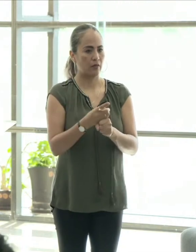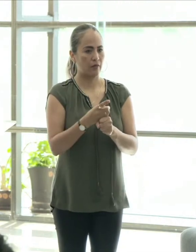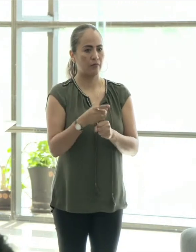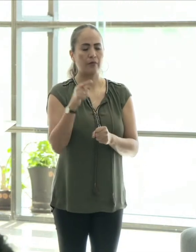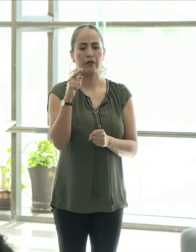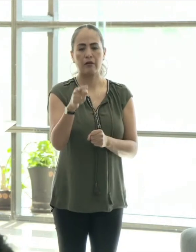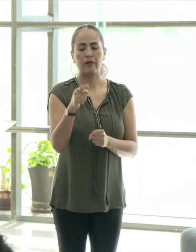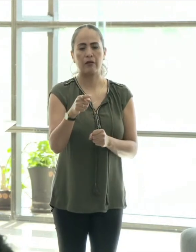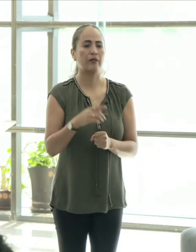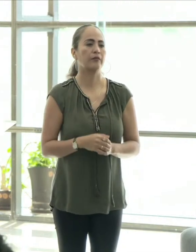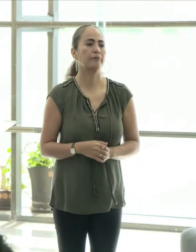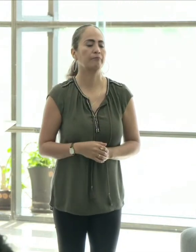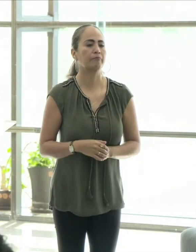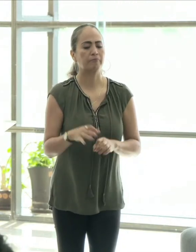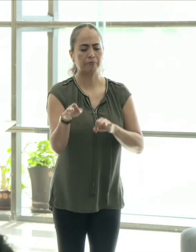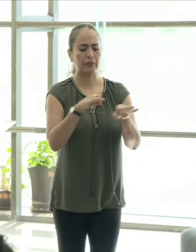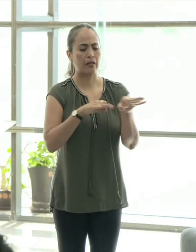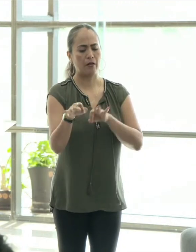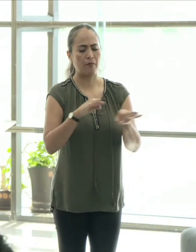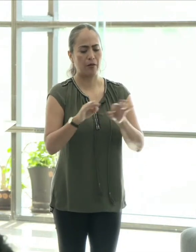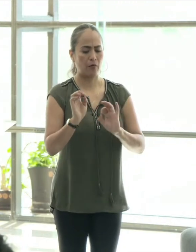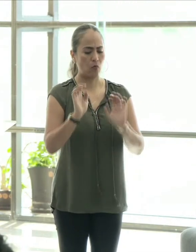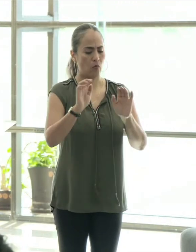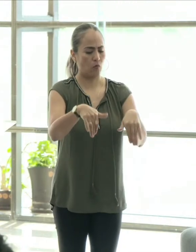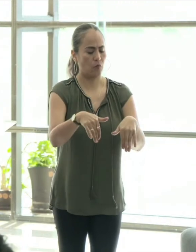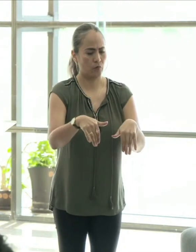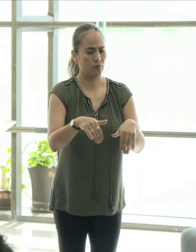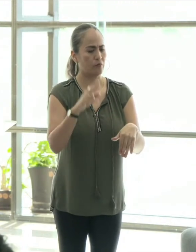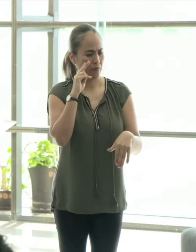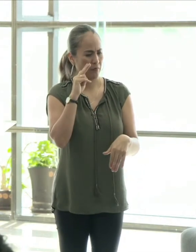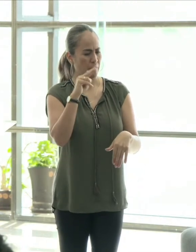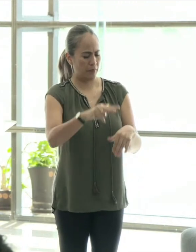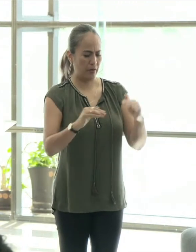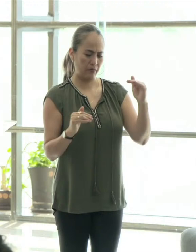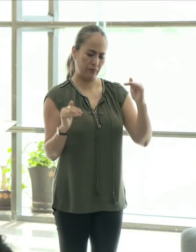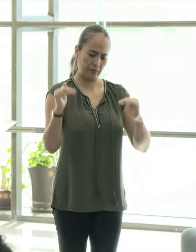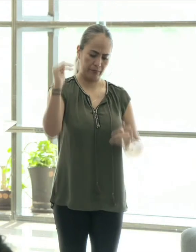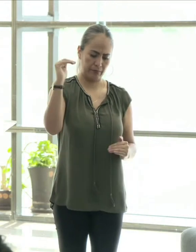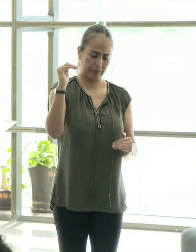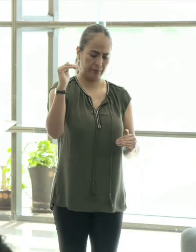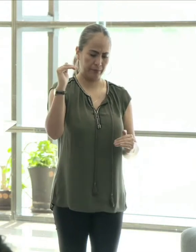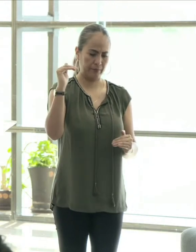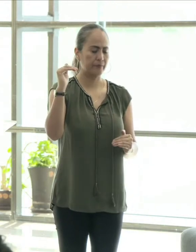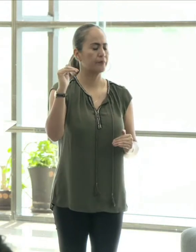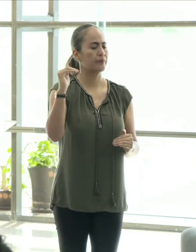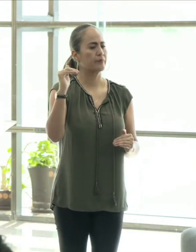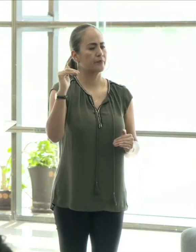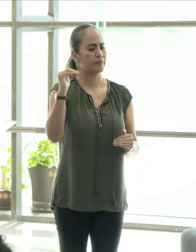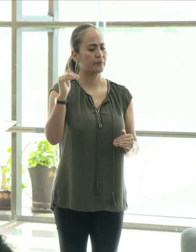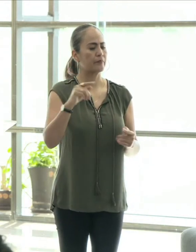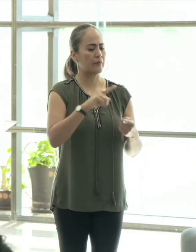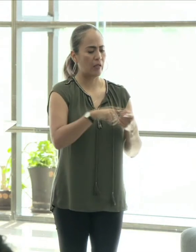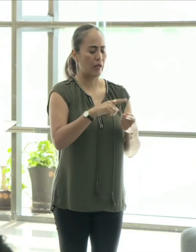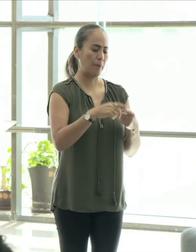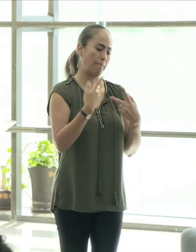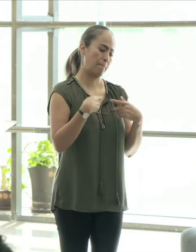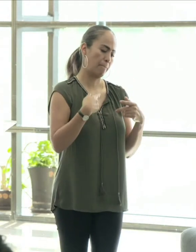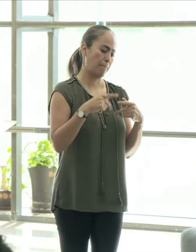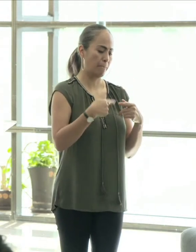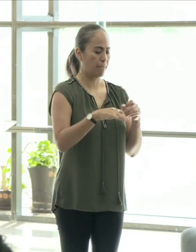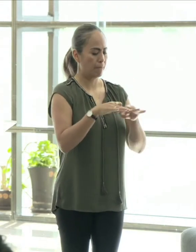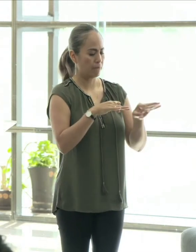de posición en el empleo vemos que las brechas de género más pronunciadas están en los empleadores